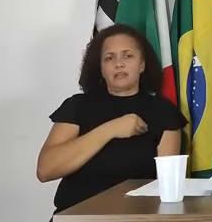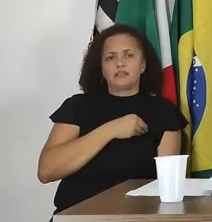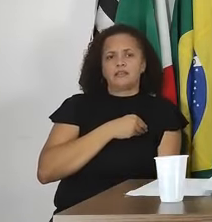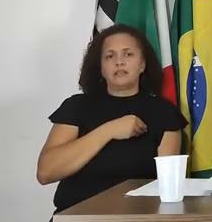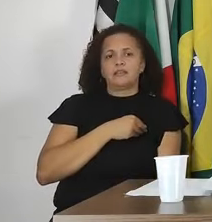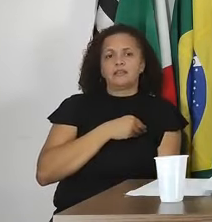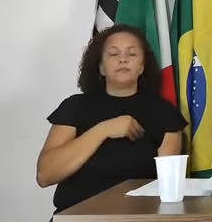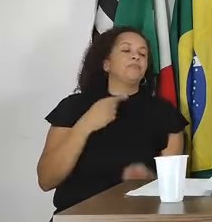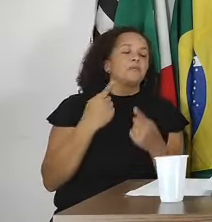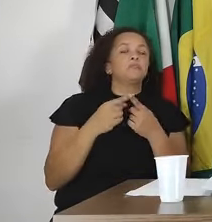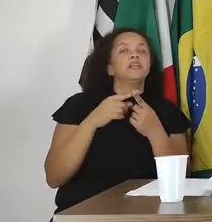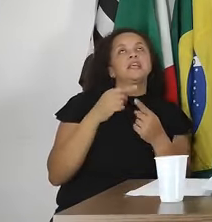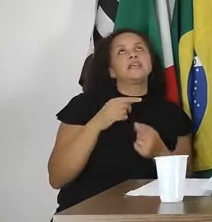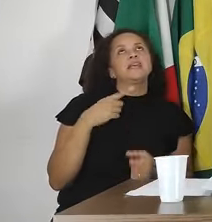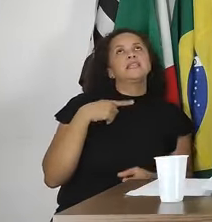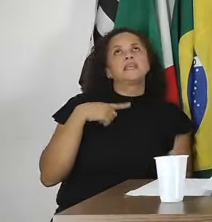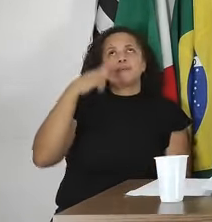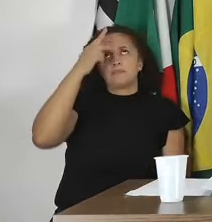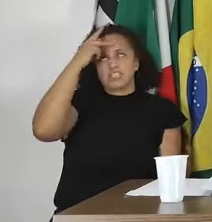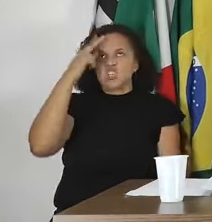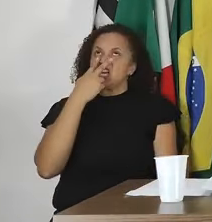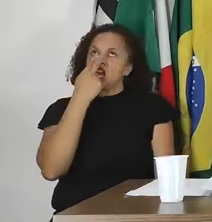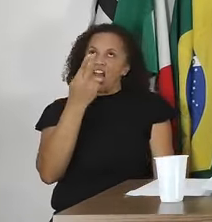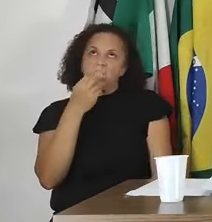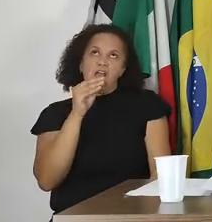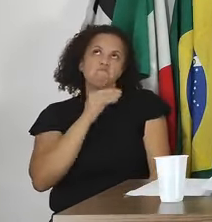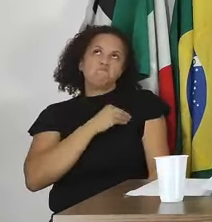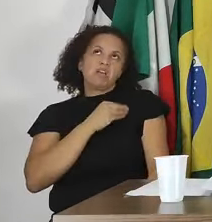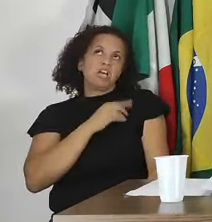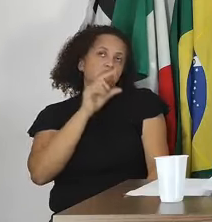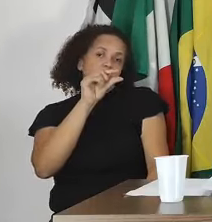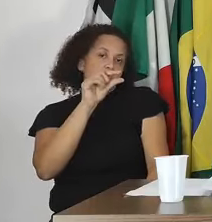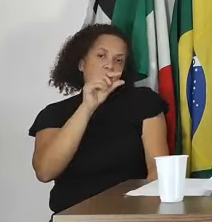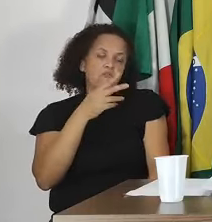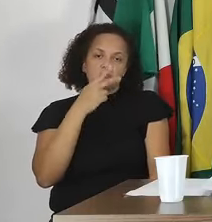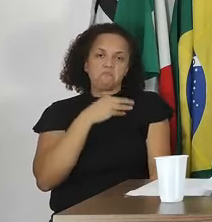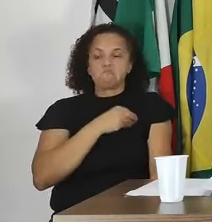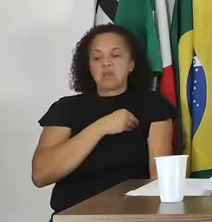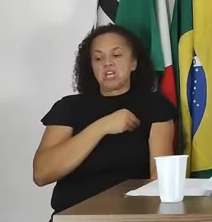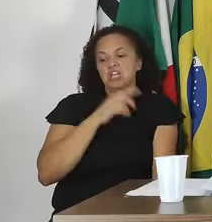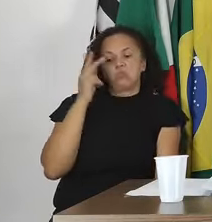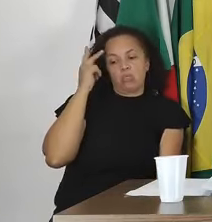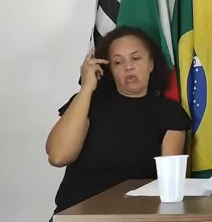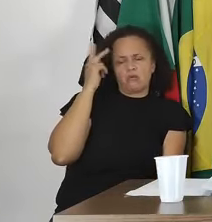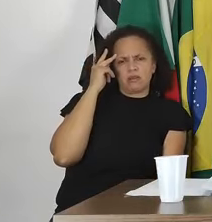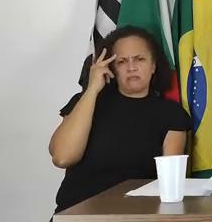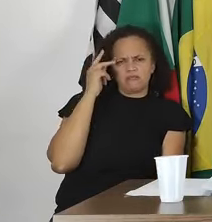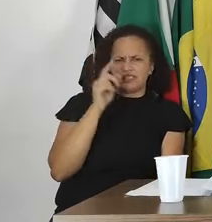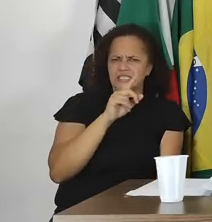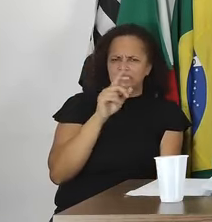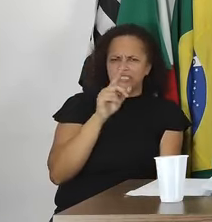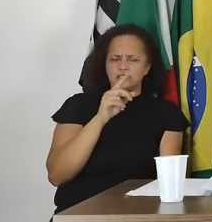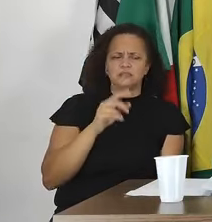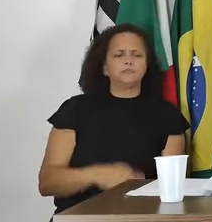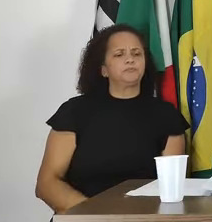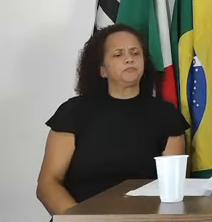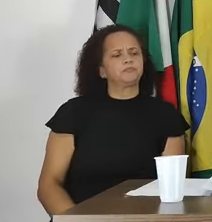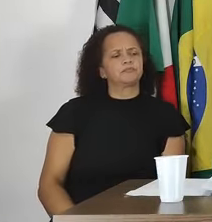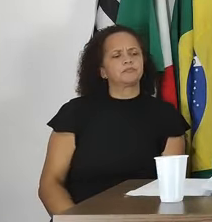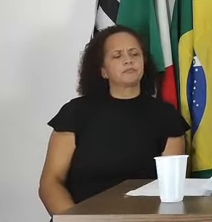acha que é um pecado pequeno, acha que é um pecado normal, ou até passa despercebido, né? Esse